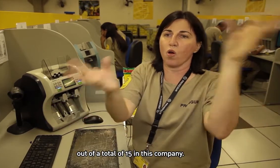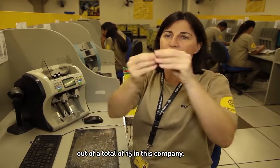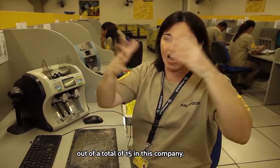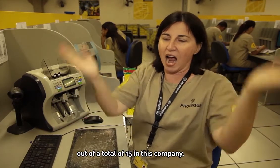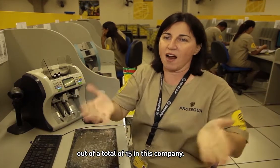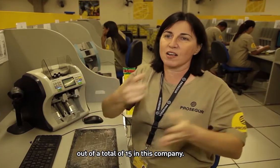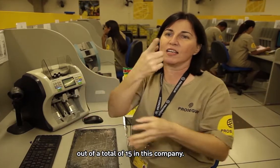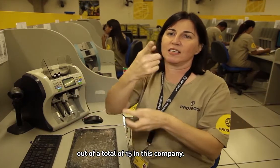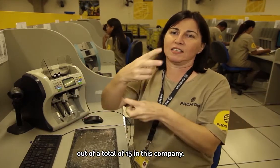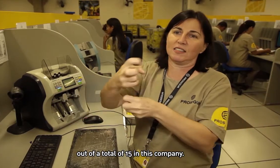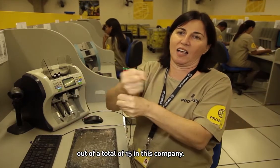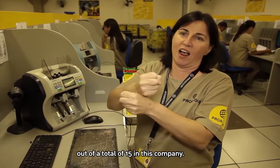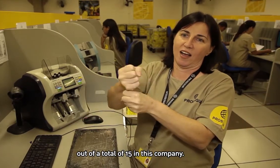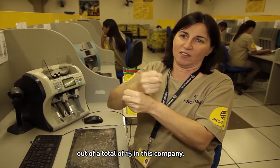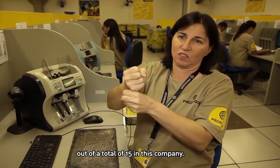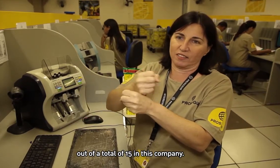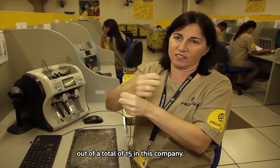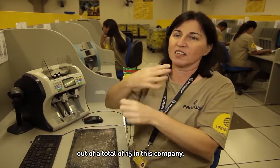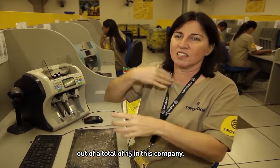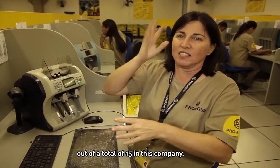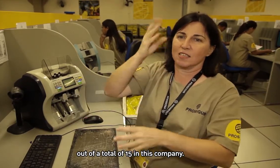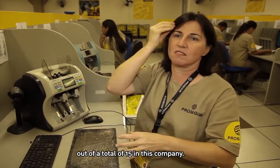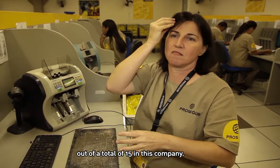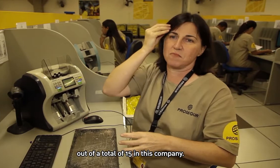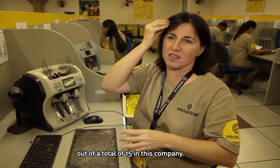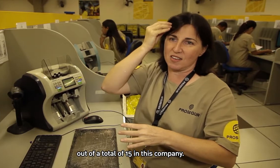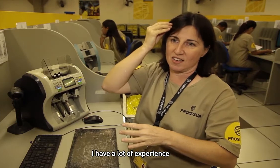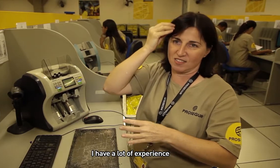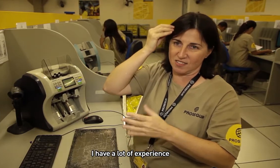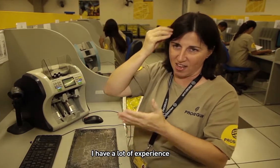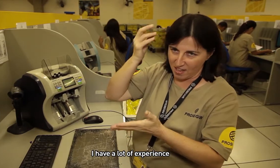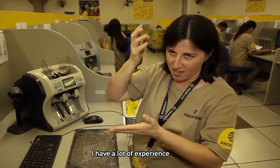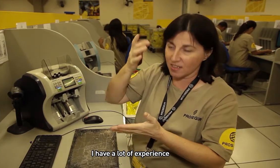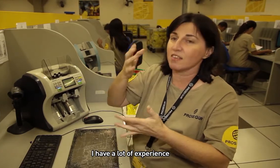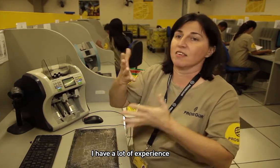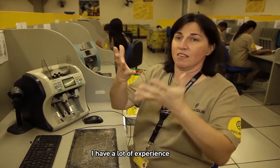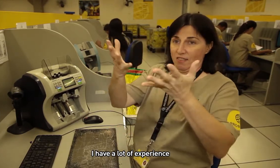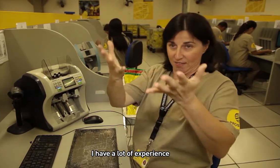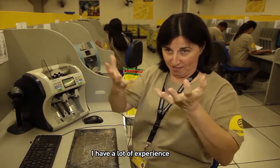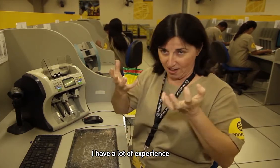o total são 15 anos nessa empresa. Então, assim, eu já tenho muita experiência.